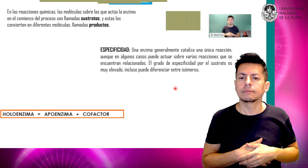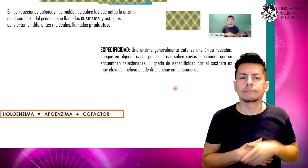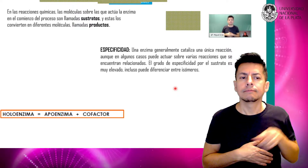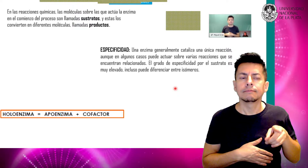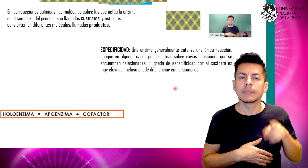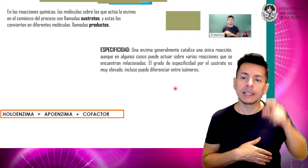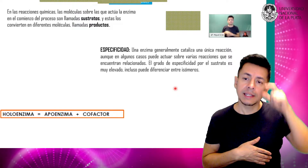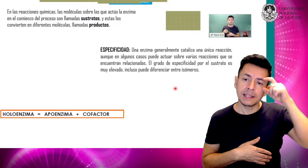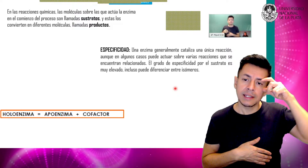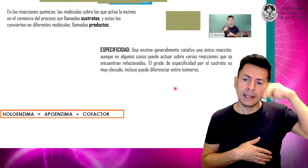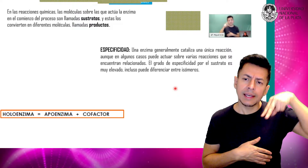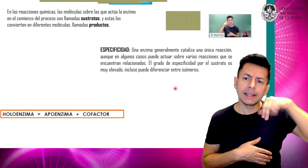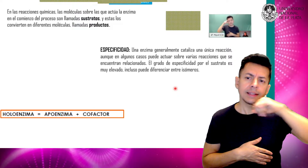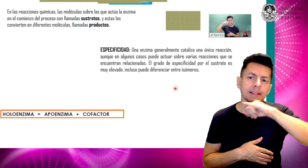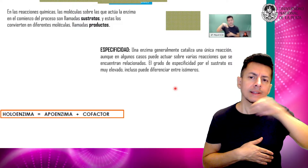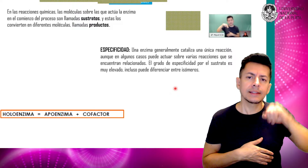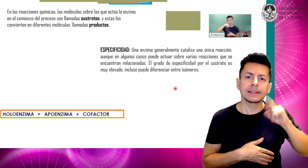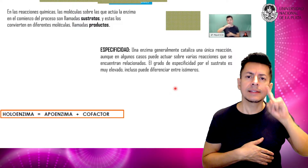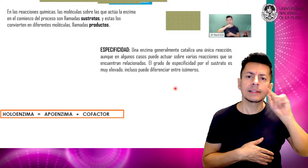son muy específicas.